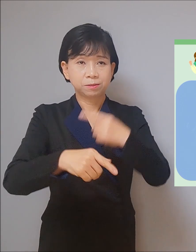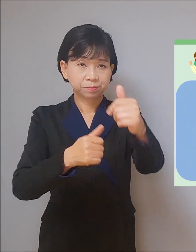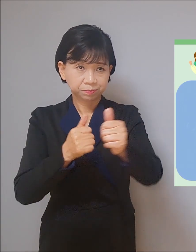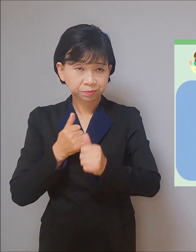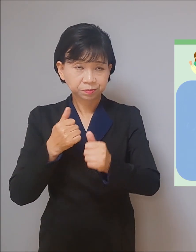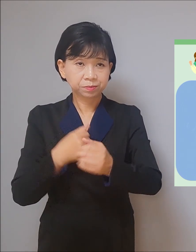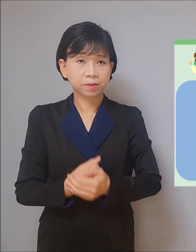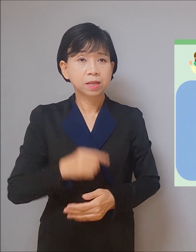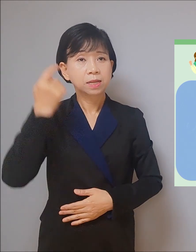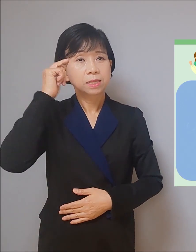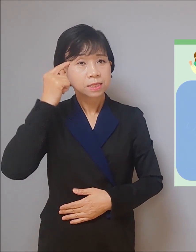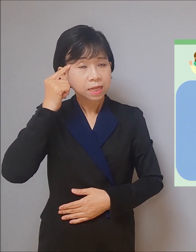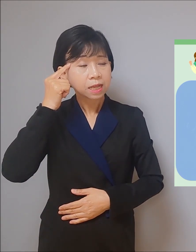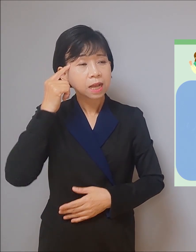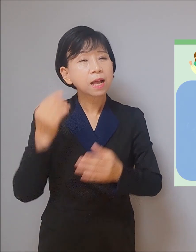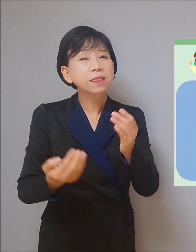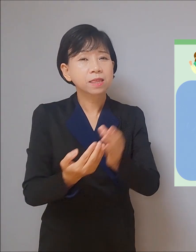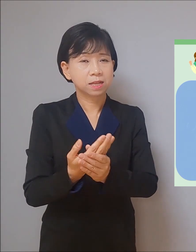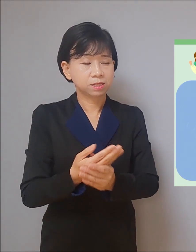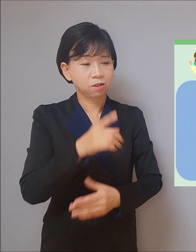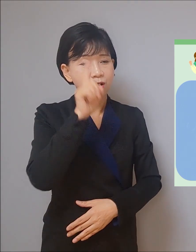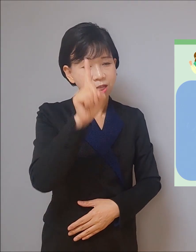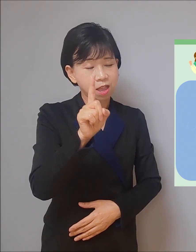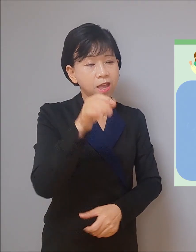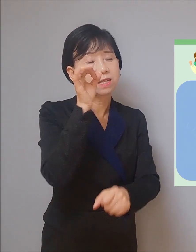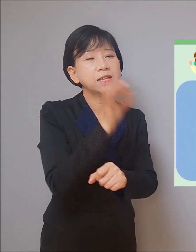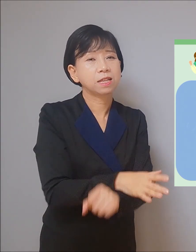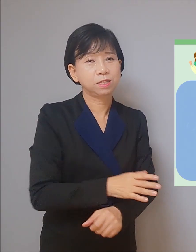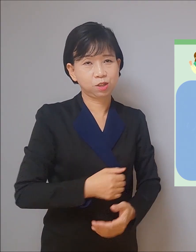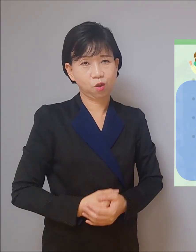보겠습니다. 생각나서 하나 샀어.